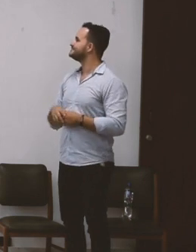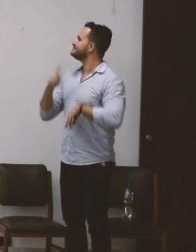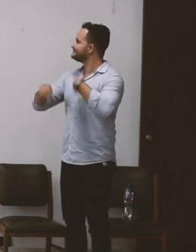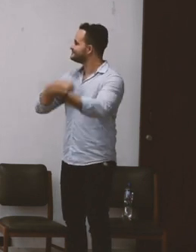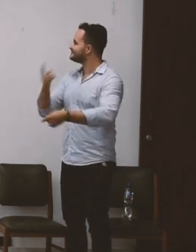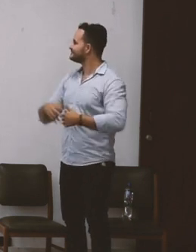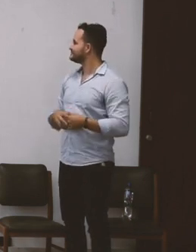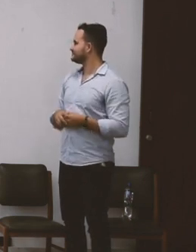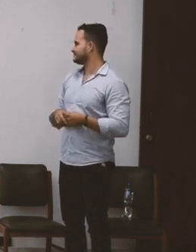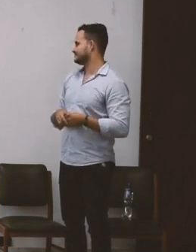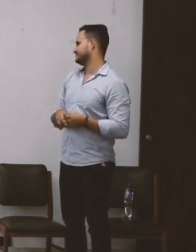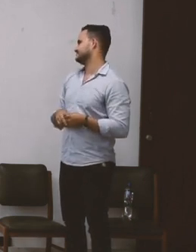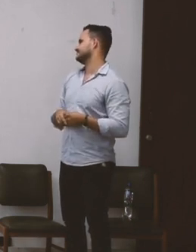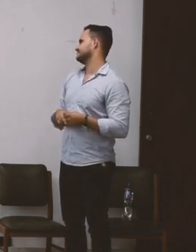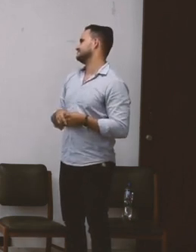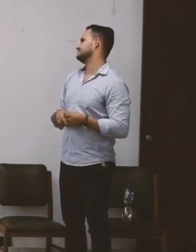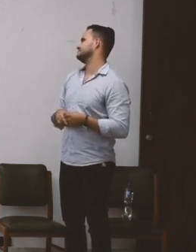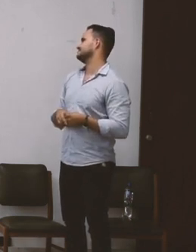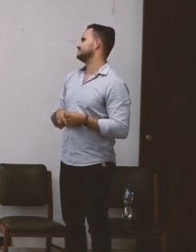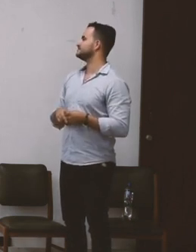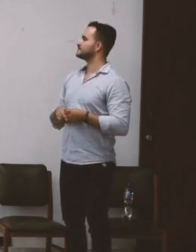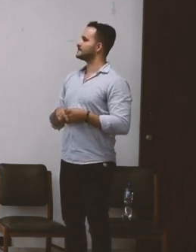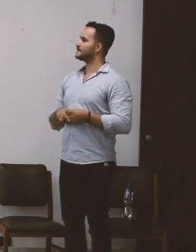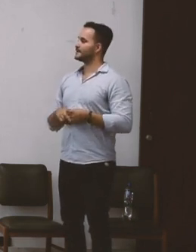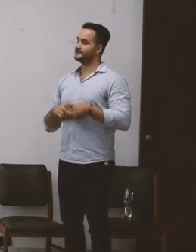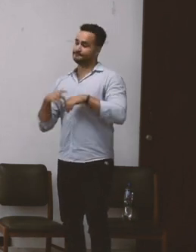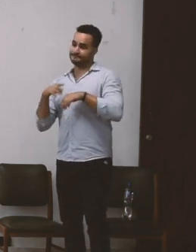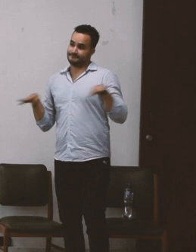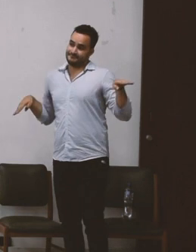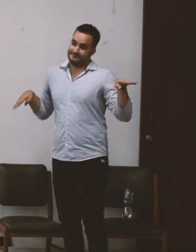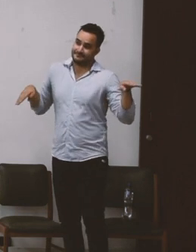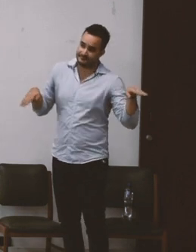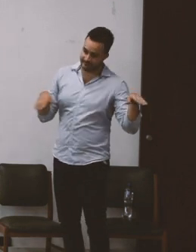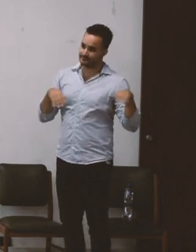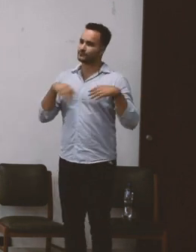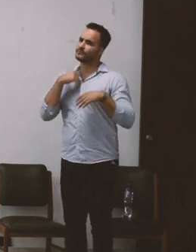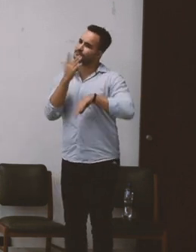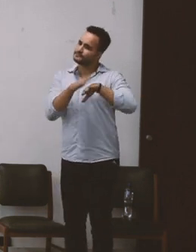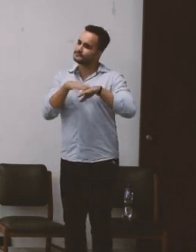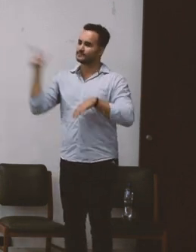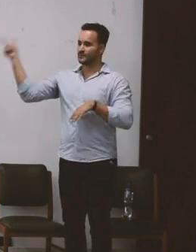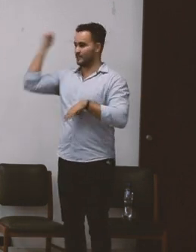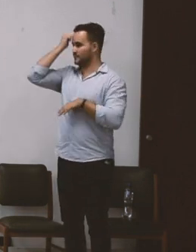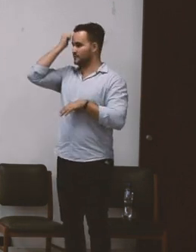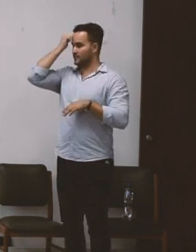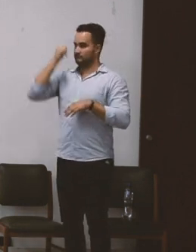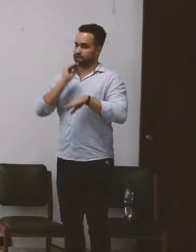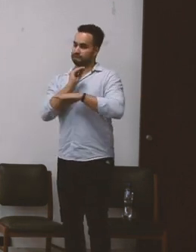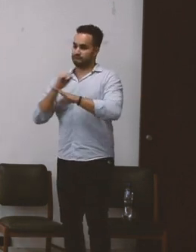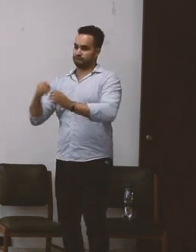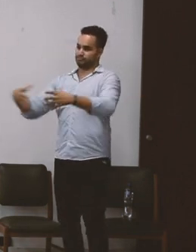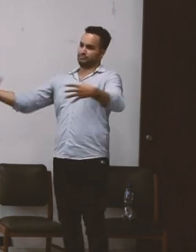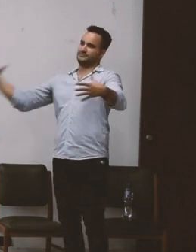siguiente. Entonces Marlene se le acerca a Dory y le comenta: el maestro Raya hoy tiene demasiados peces